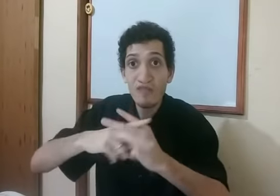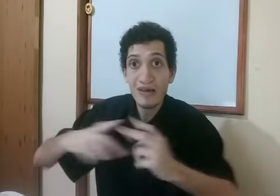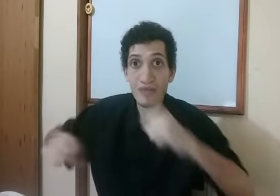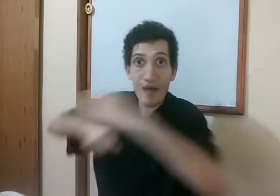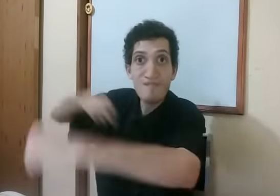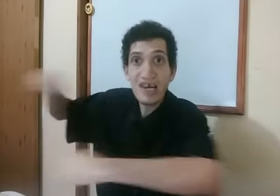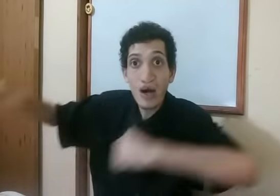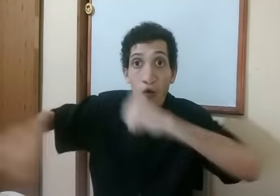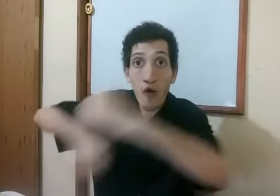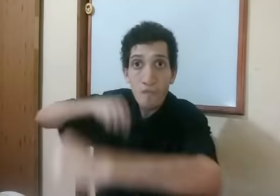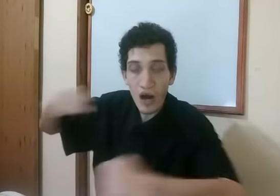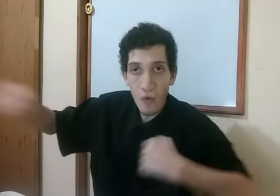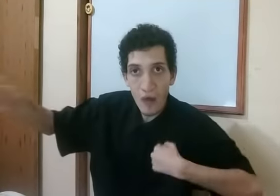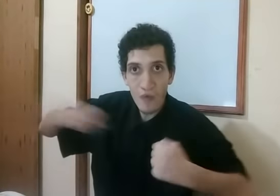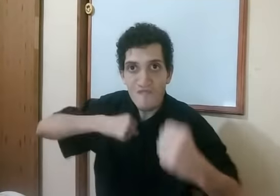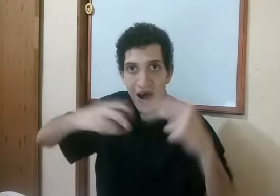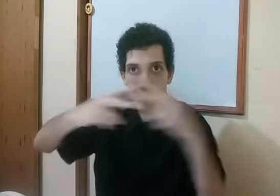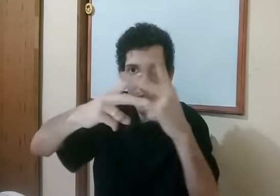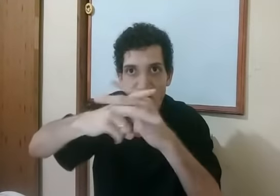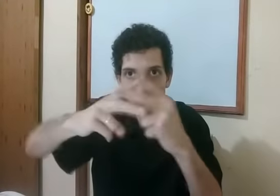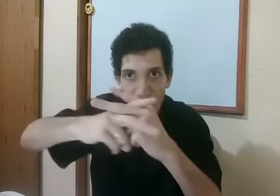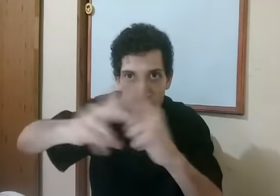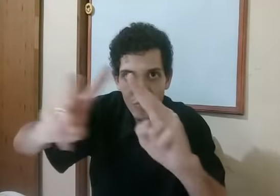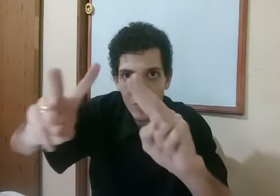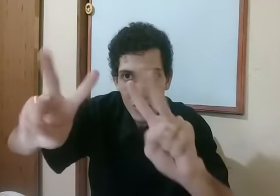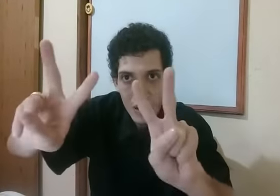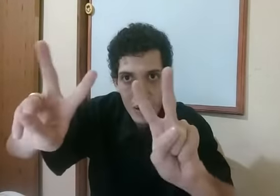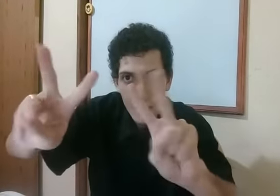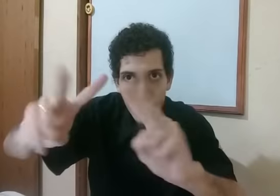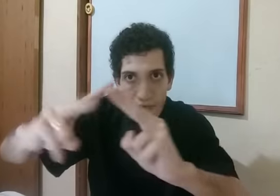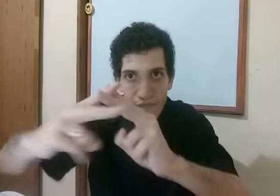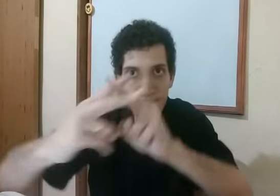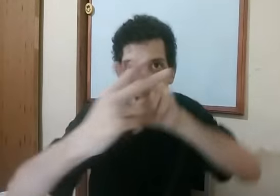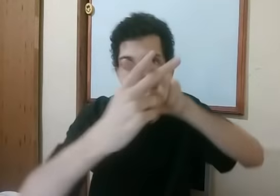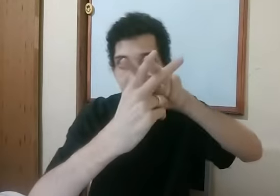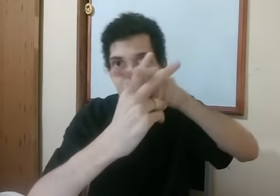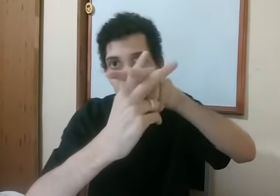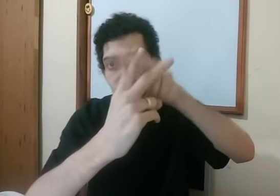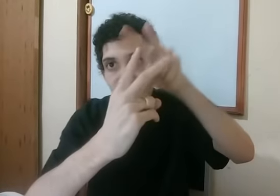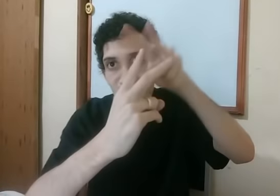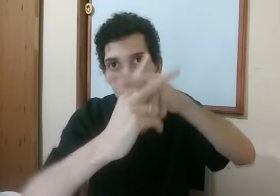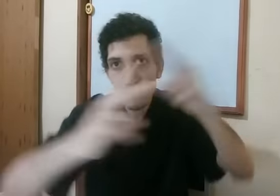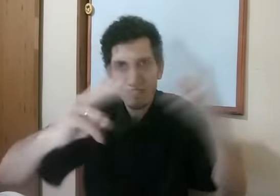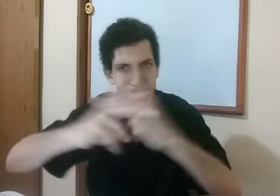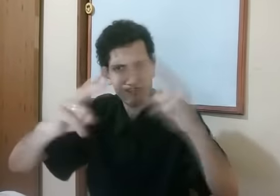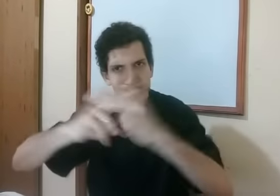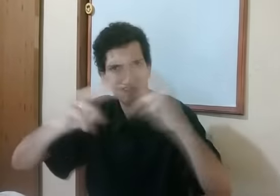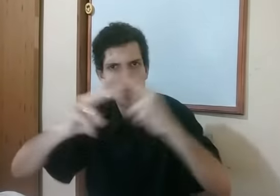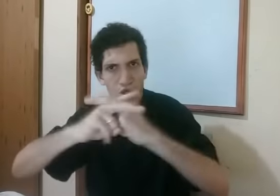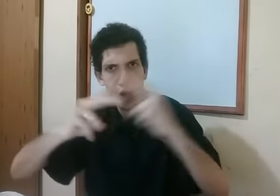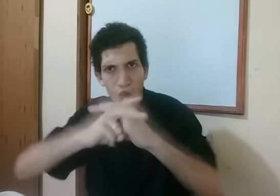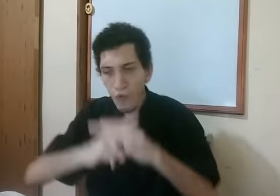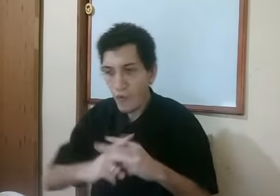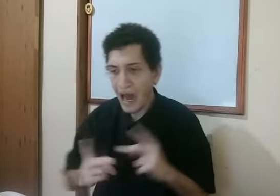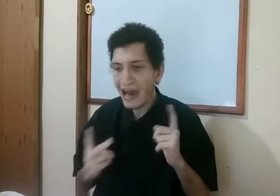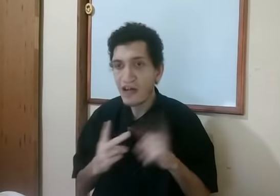assim, briga corporal. Tá um batendo no outro. Passa assim, ó, um dentro do outro. Lutar. A gente